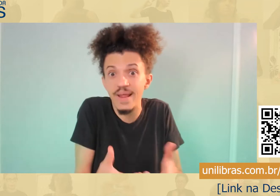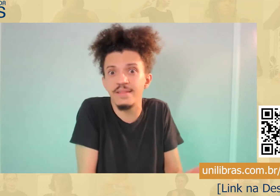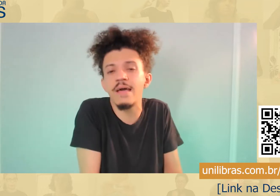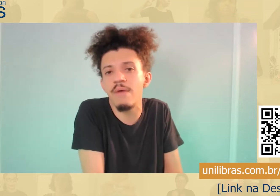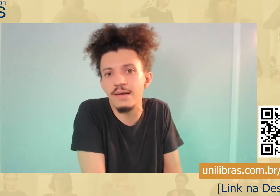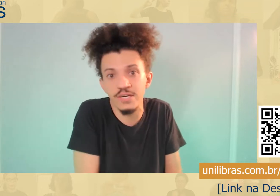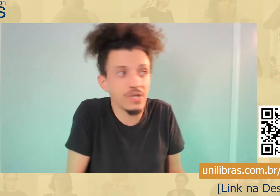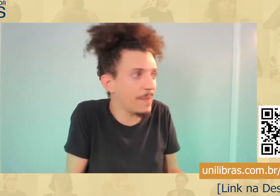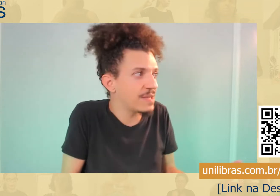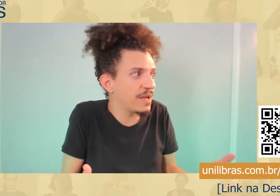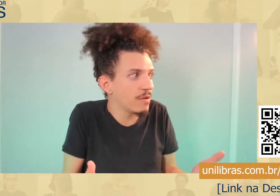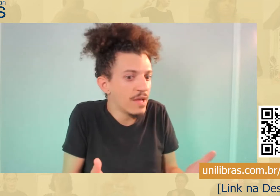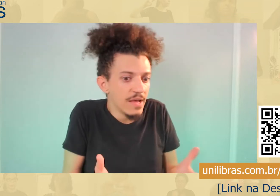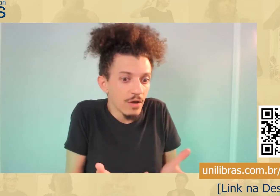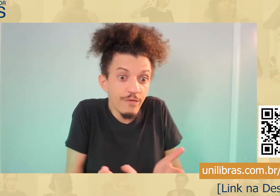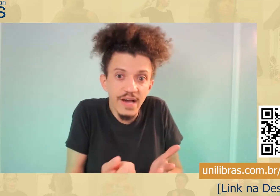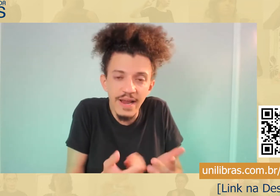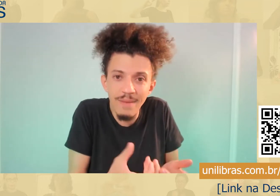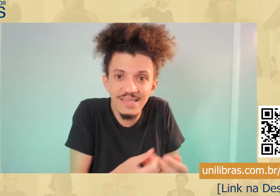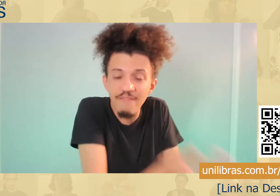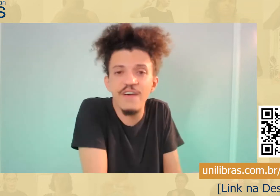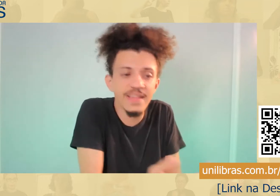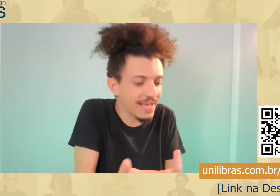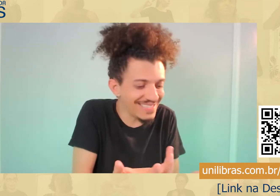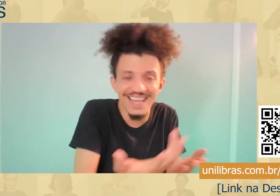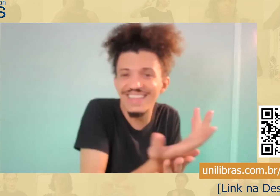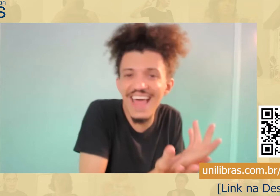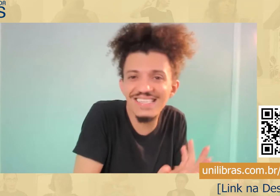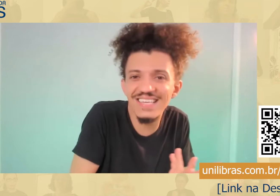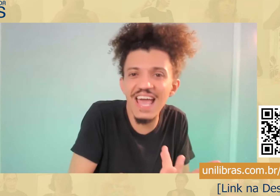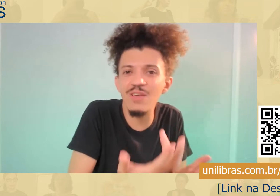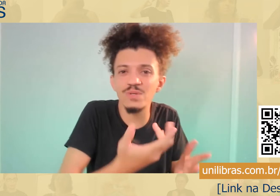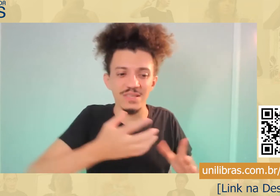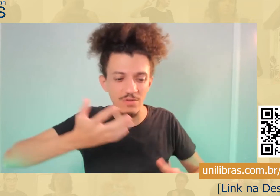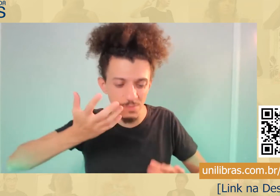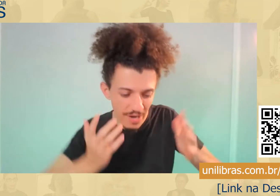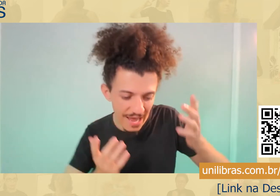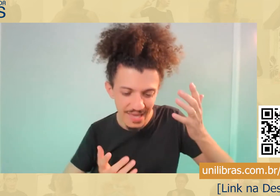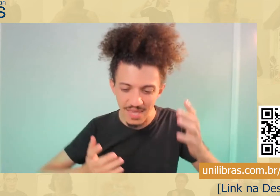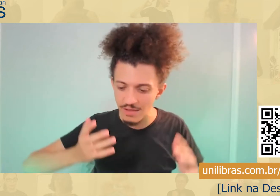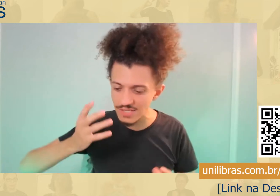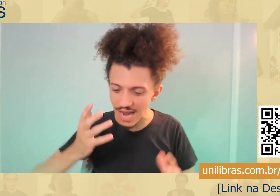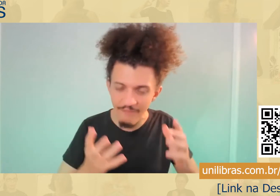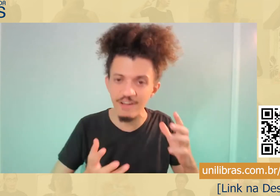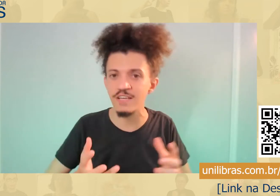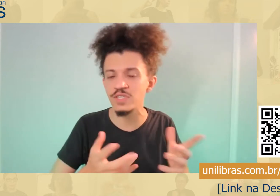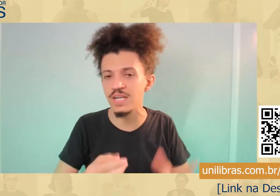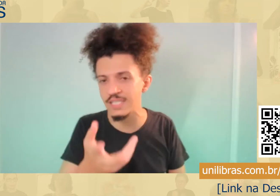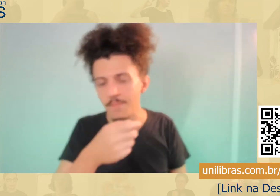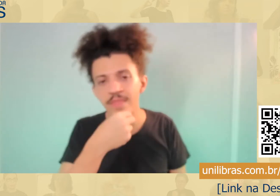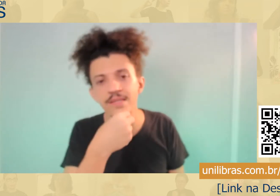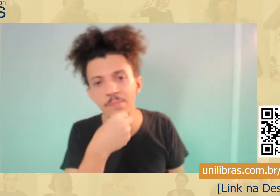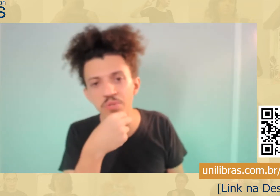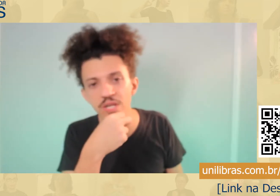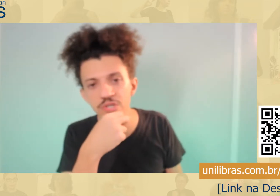queria aprender mais, já tinha percebido que eu não ficaria mais refém daqueles desenhos que tem os bonequinhos lá fazendo